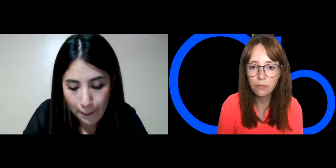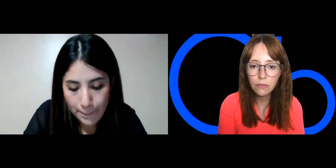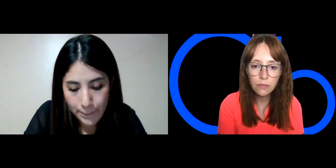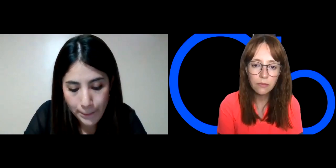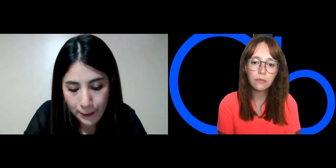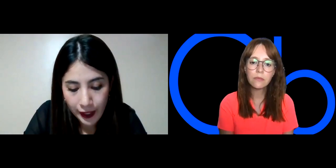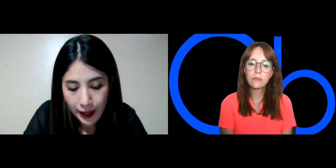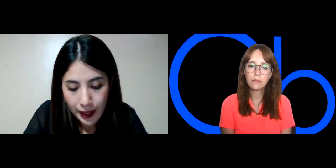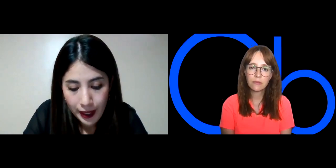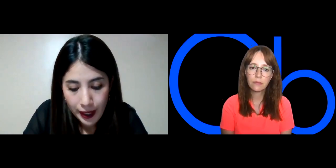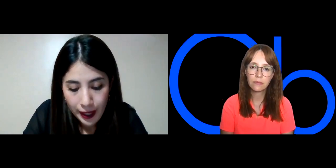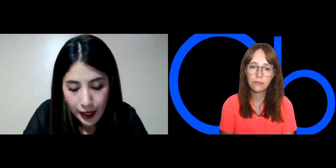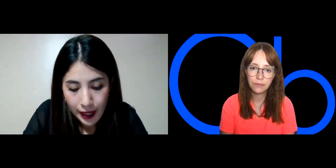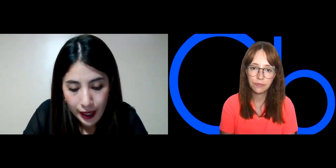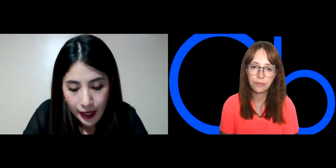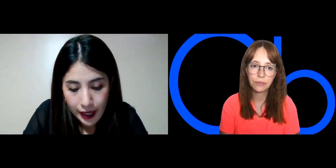Em,